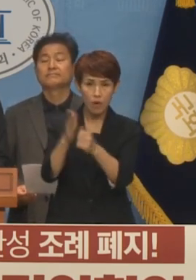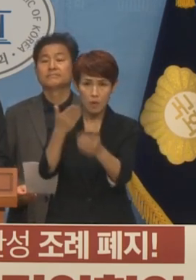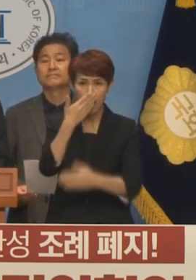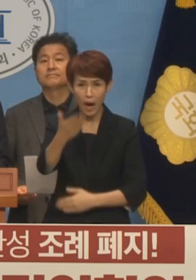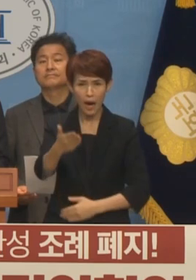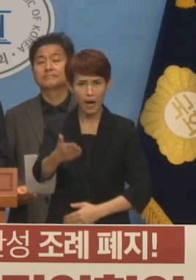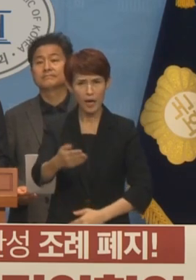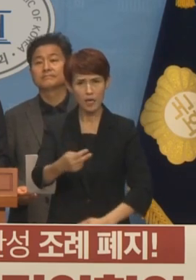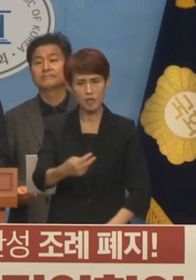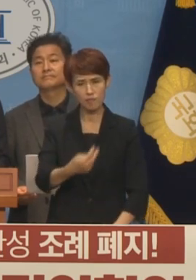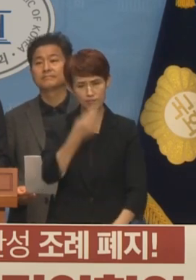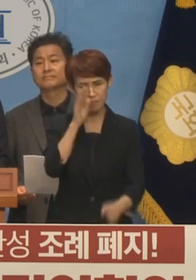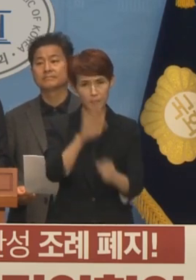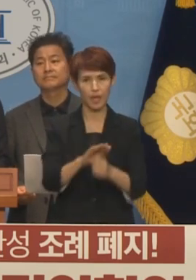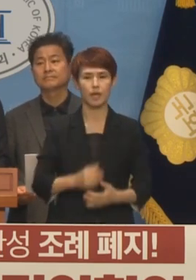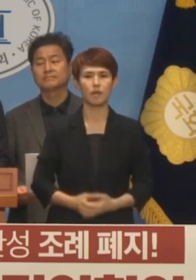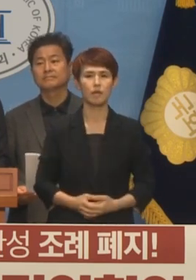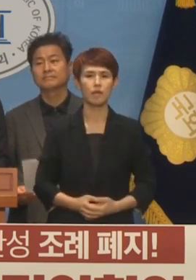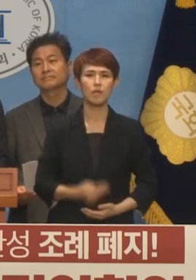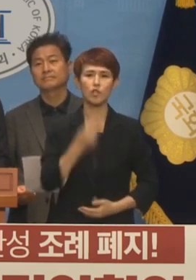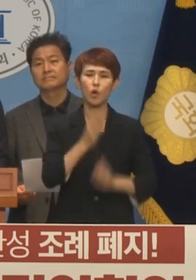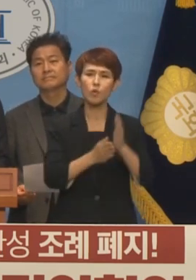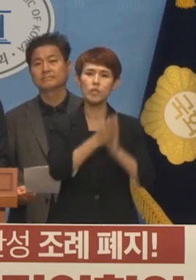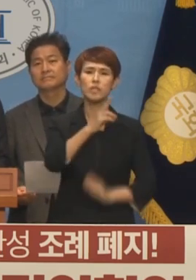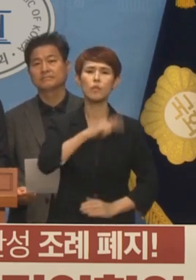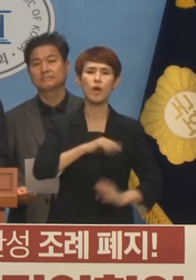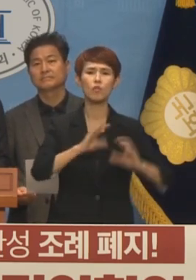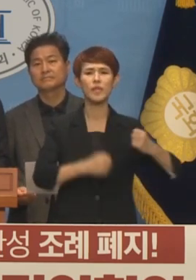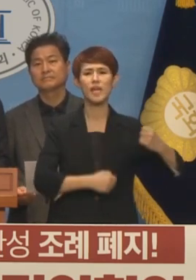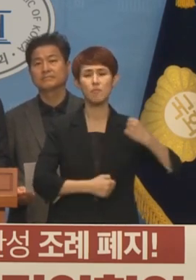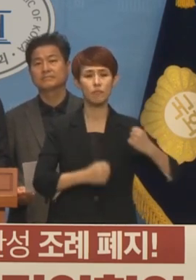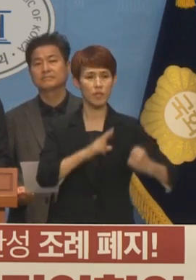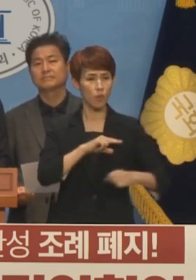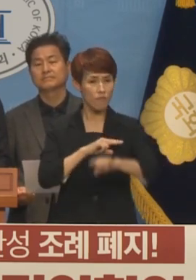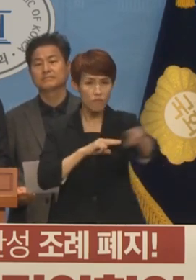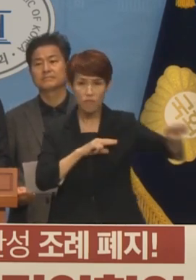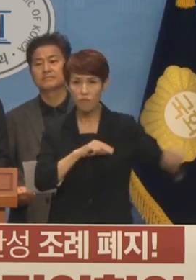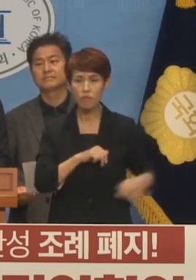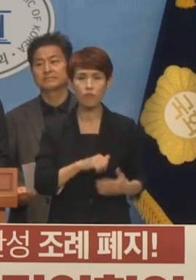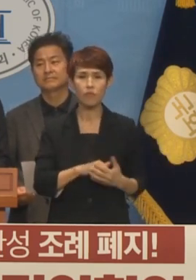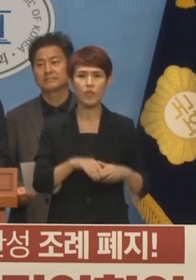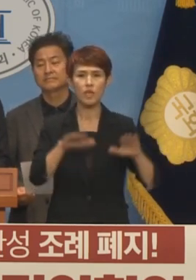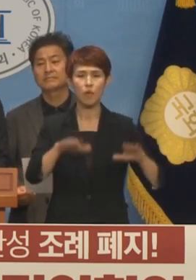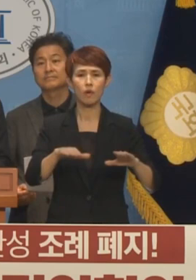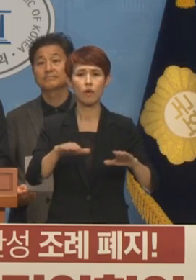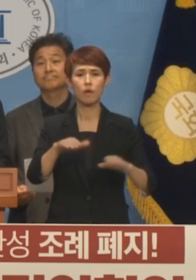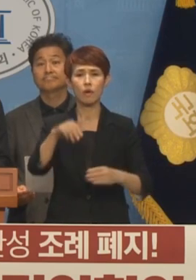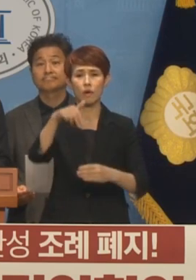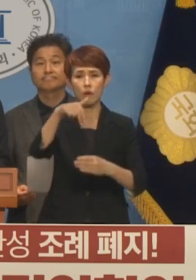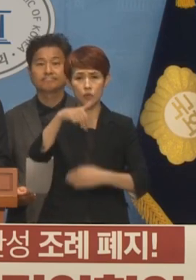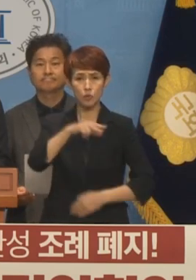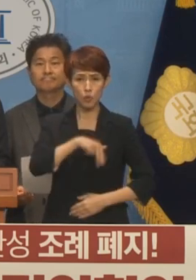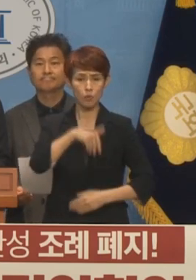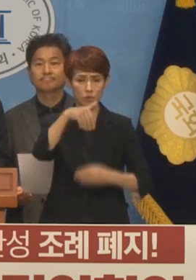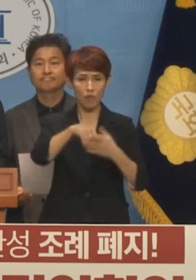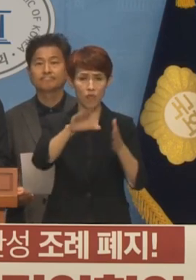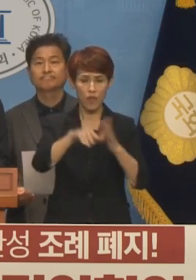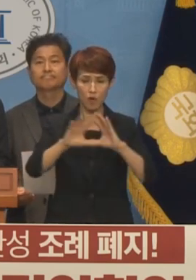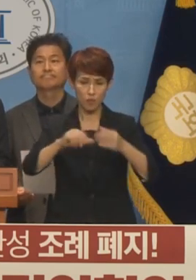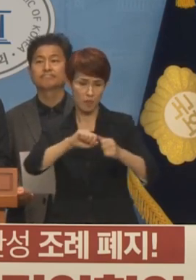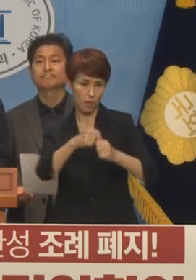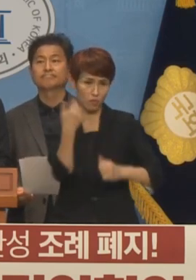참담할 뿐입니다. 서울시의회의 국민의힘 소속 의원들은 이번 총선 결과로 드러난 국민적 분노가